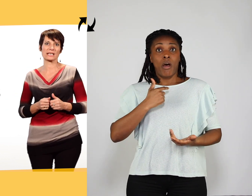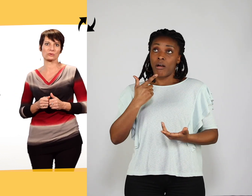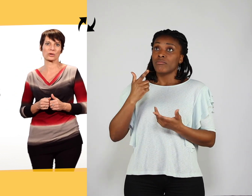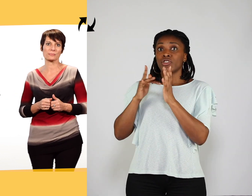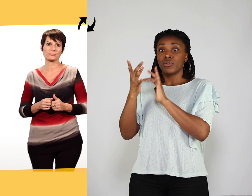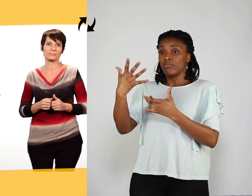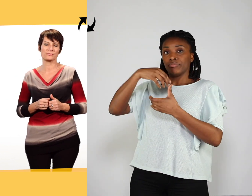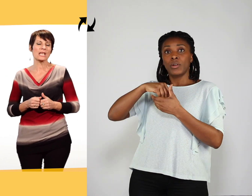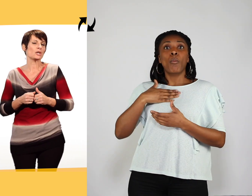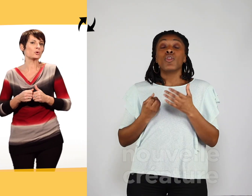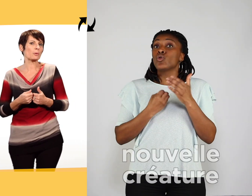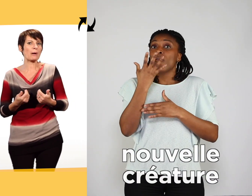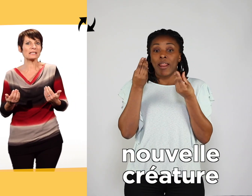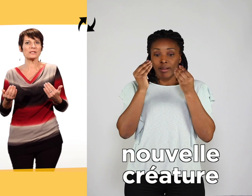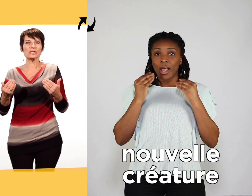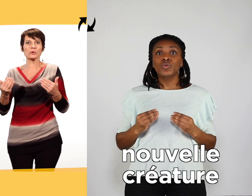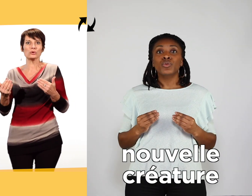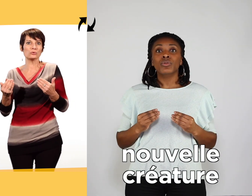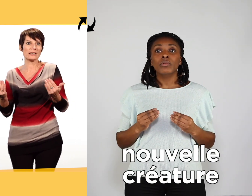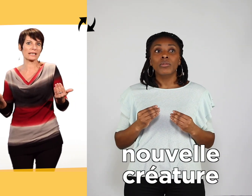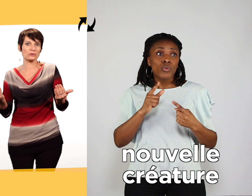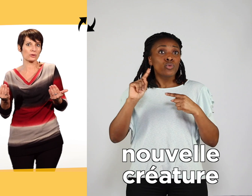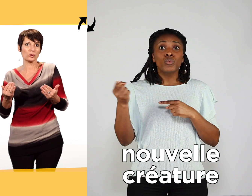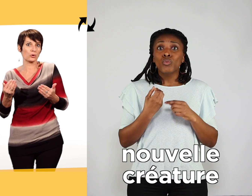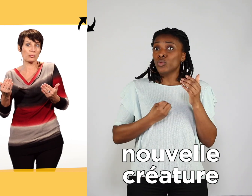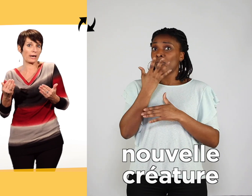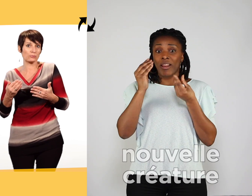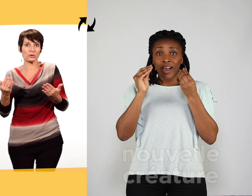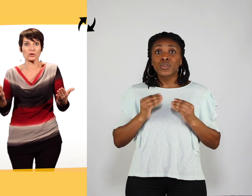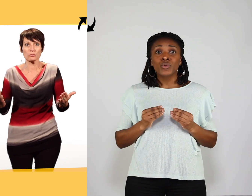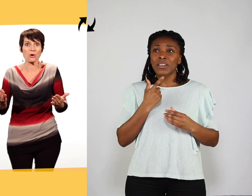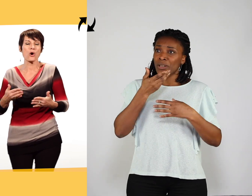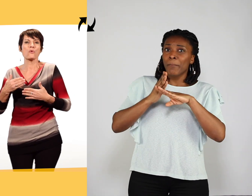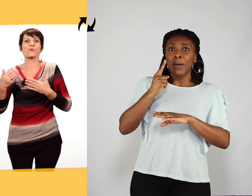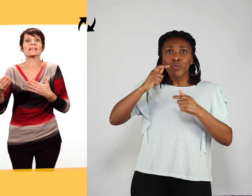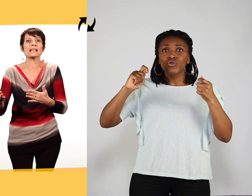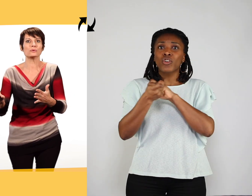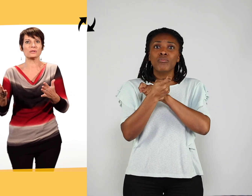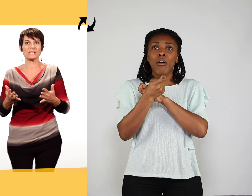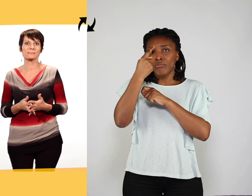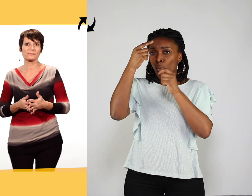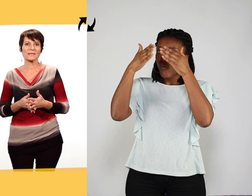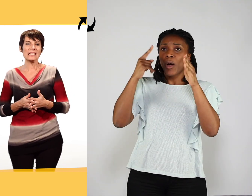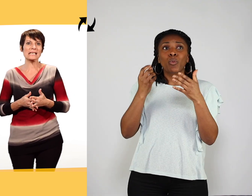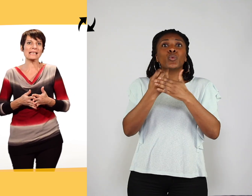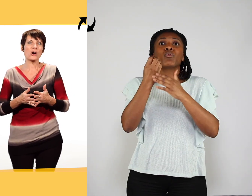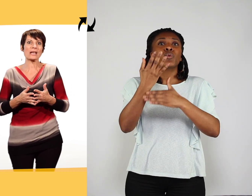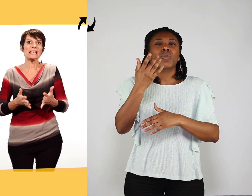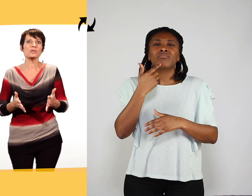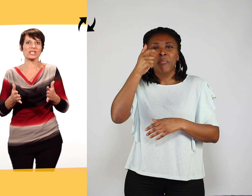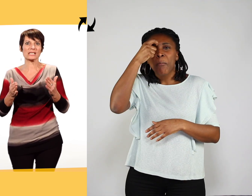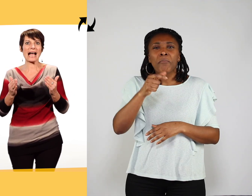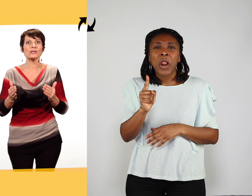nouvelle créature. Nous sommes par définition de nouvelles créatures, donc prêtes pour le changement, ouvertes à la nouveauté. Il est